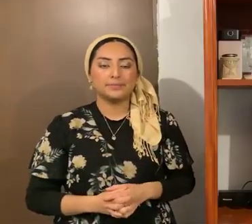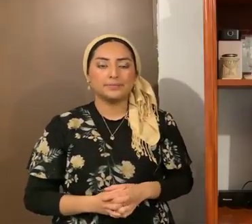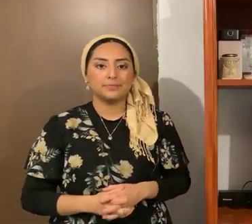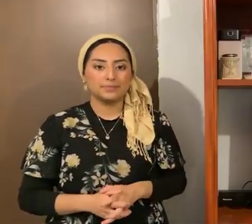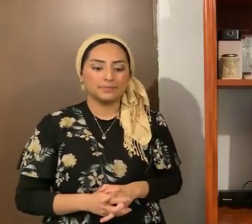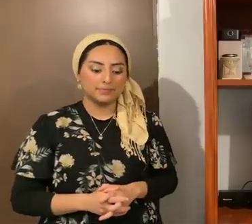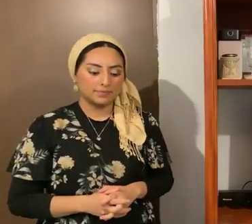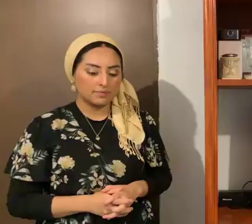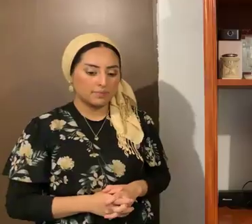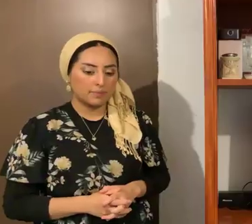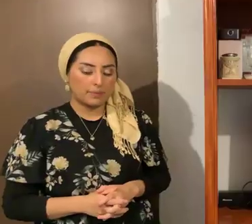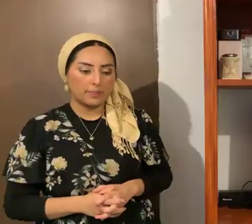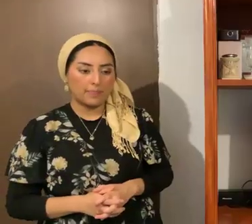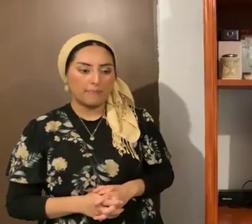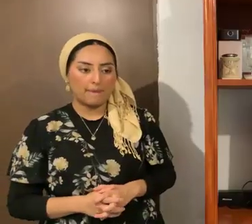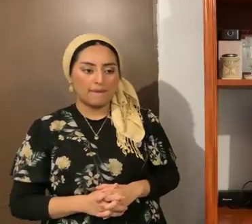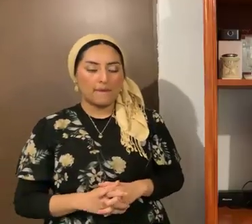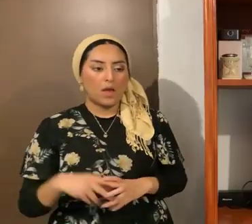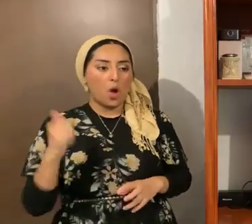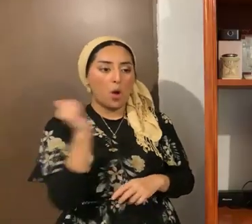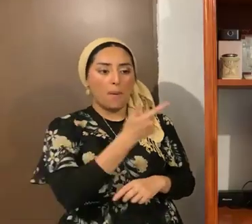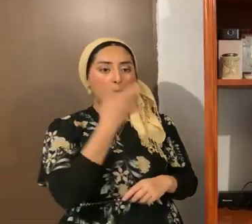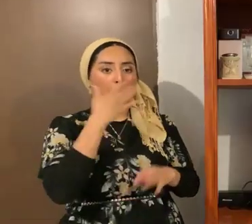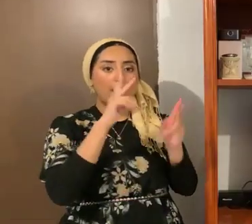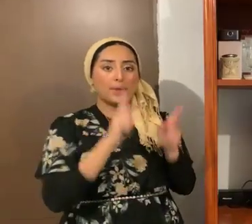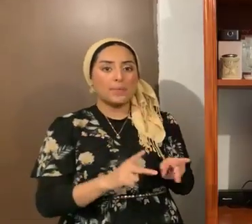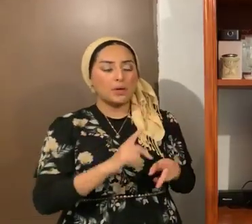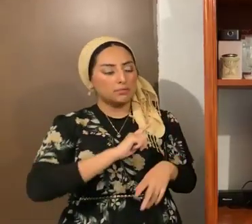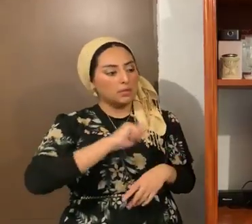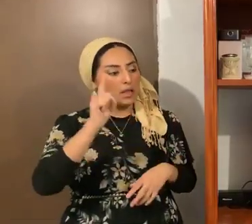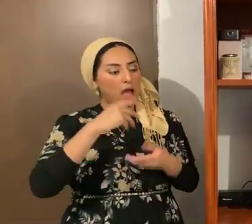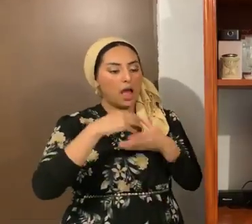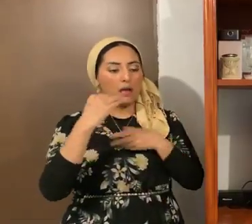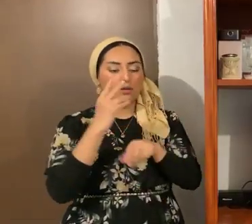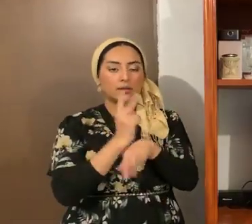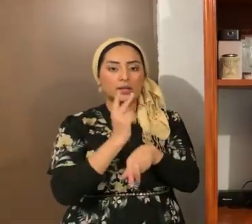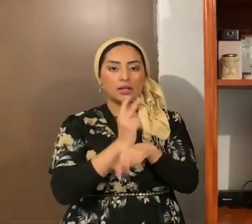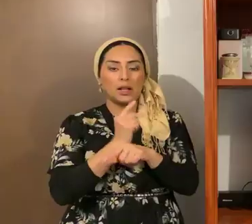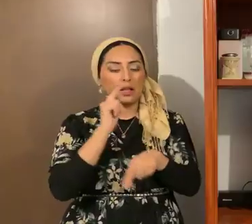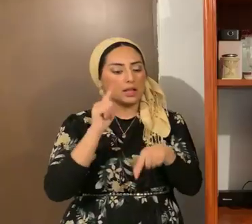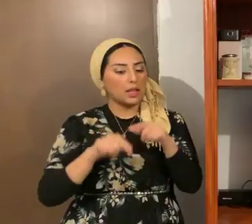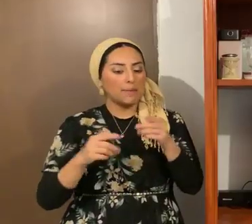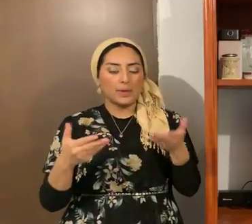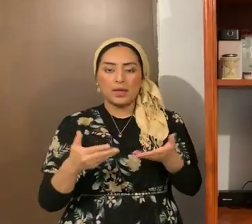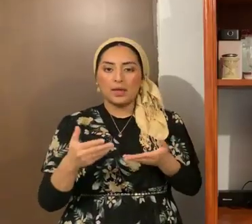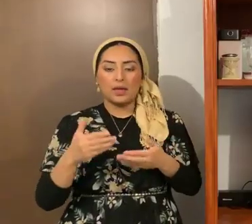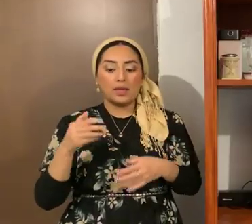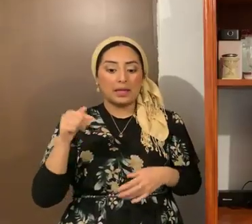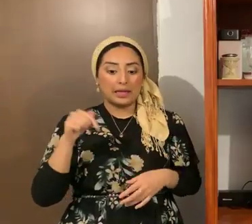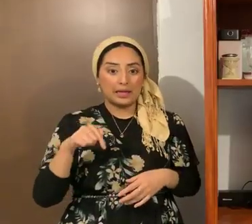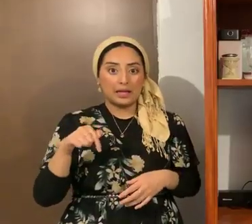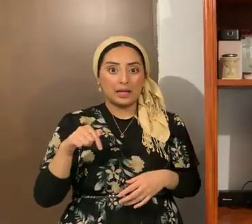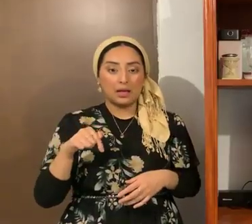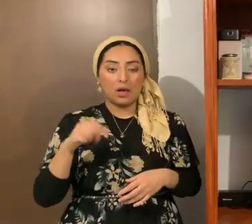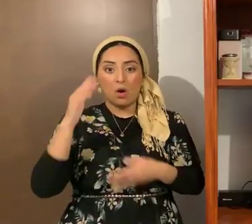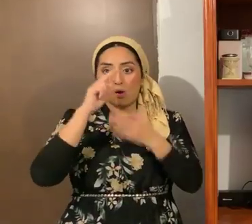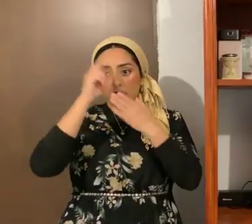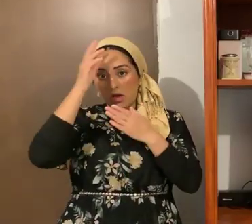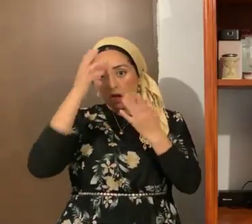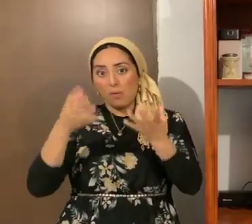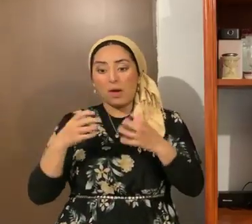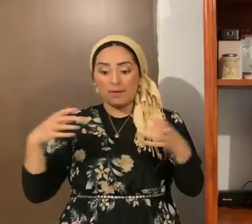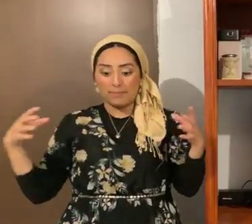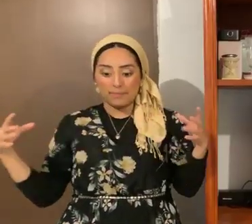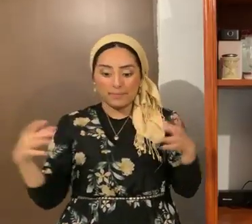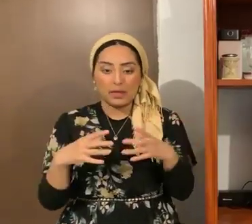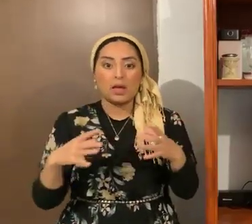Aleluya. Y ese y todos los demás fuera de la congregación, no caben acá. Aquí necesitamos, lo que el Eterno quiere es que se